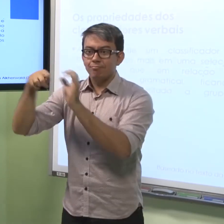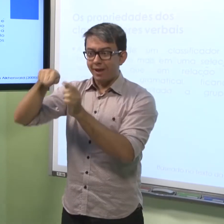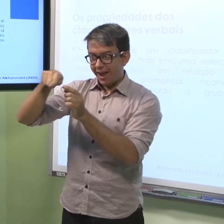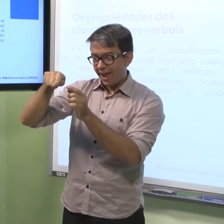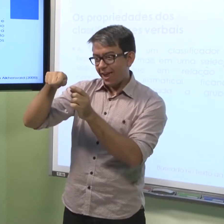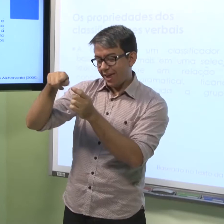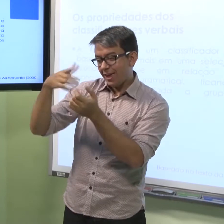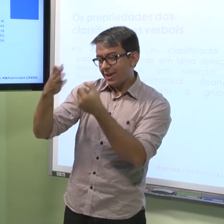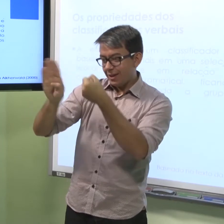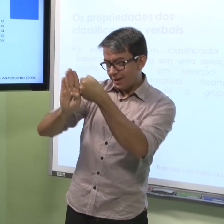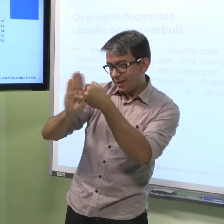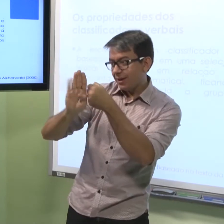léxico